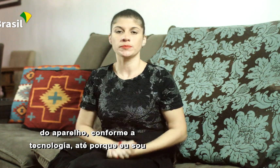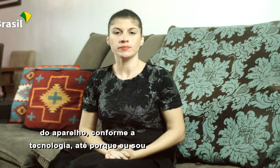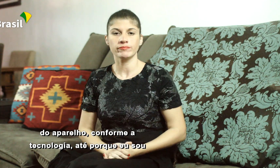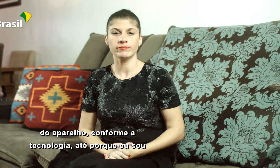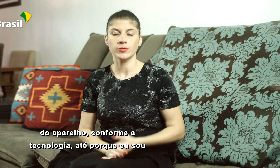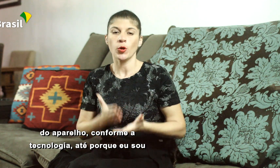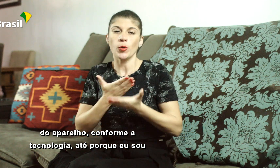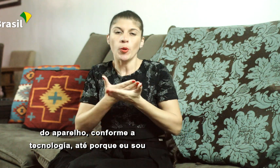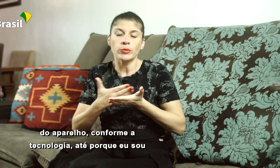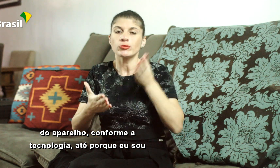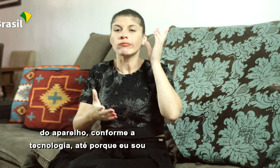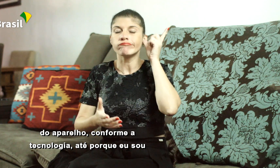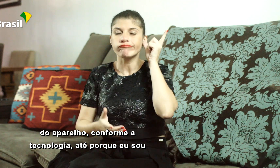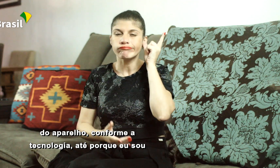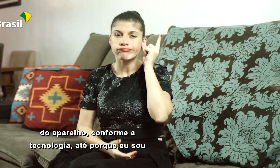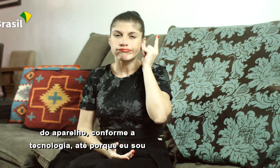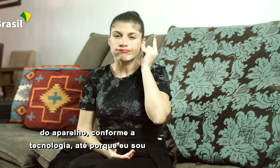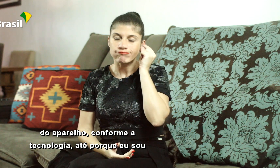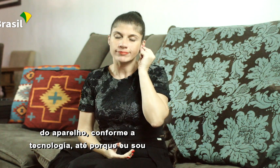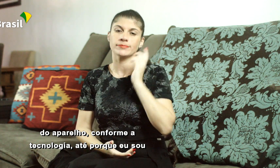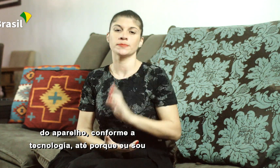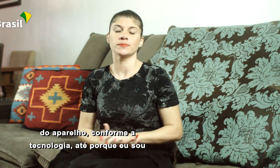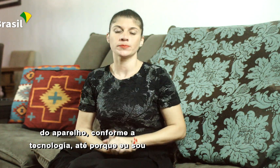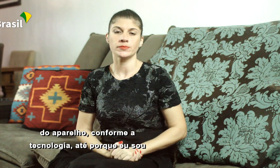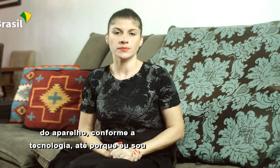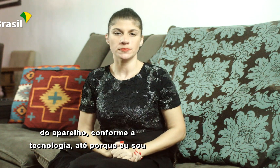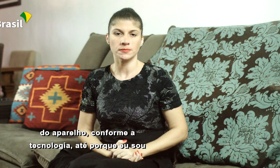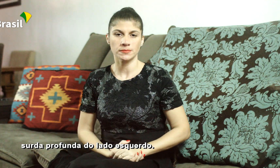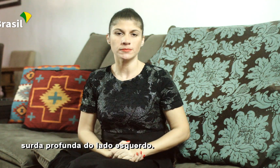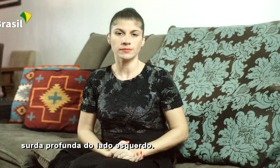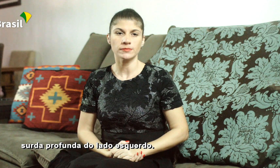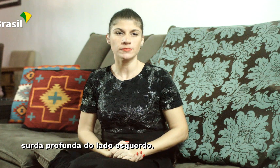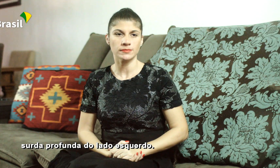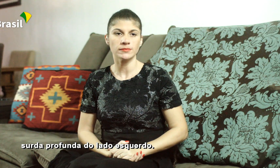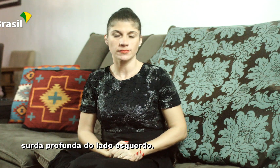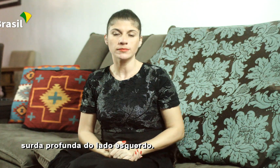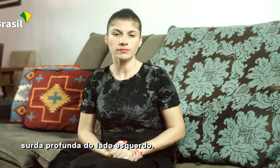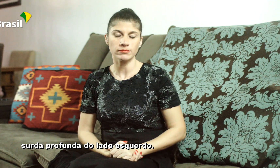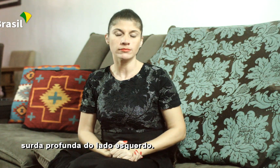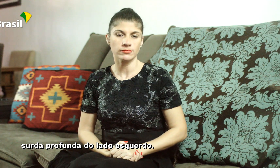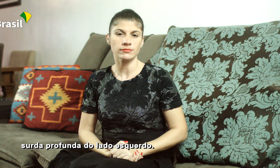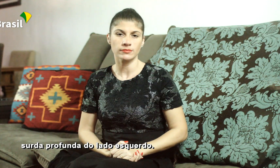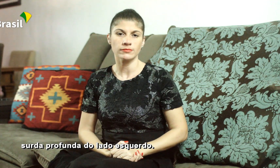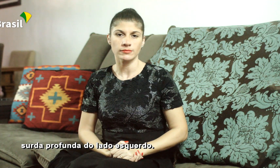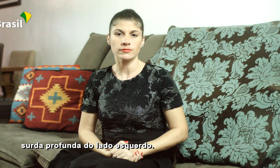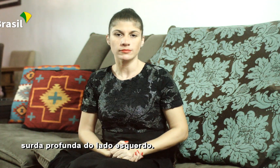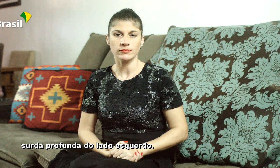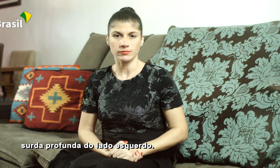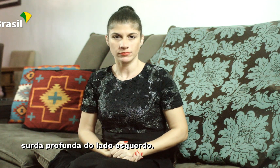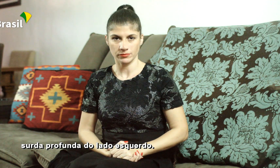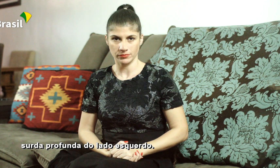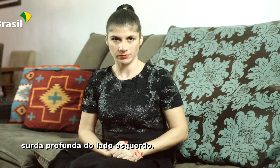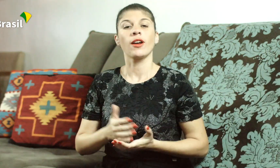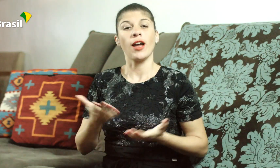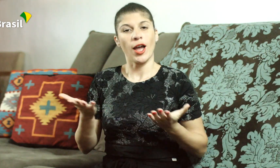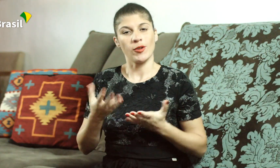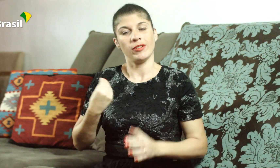aparelho conforme a tecnologia. Até porque eu sou surda profunda do lado esquerdo.